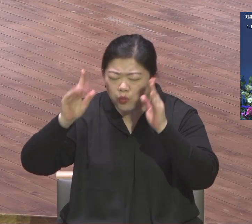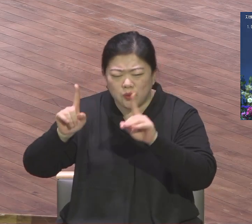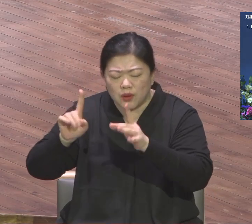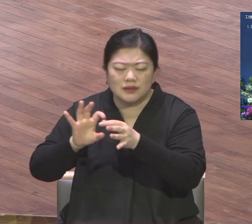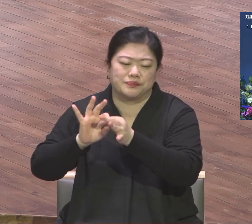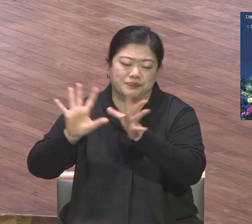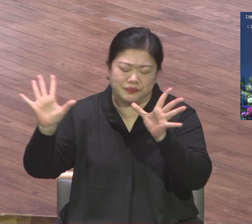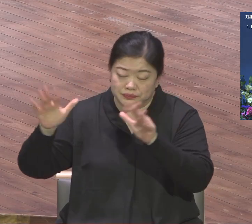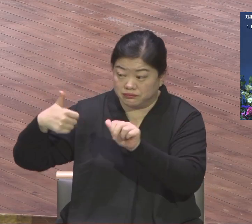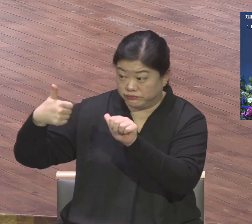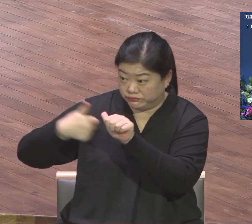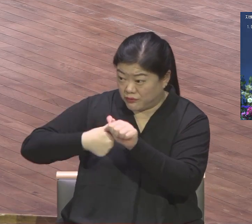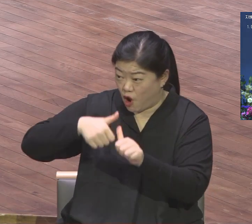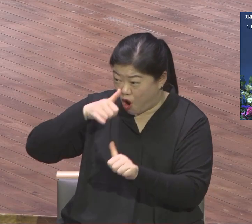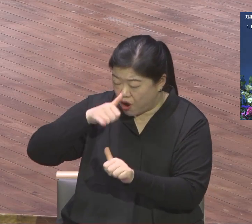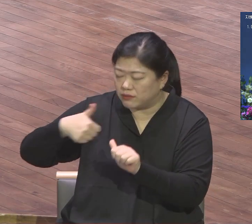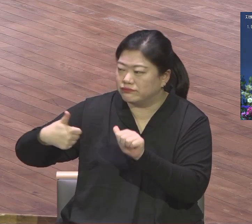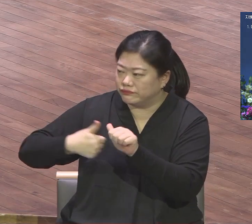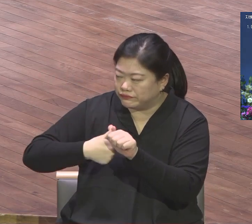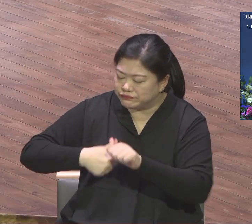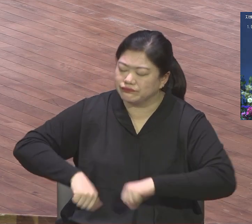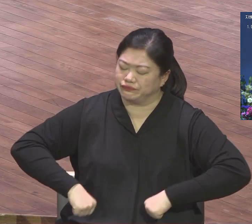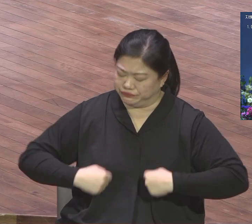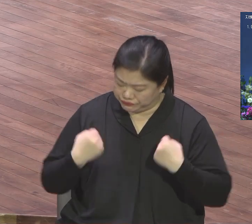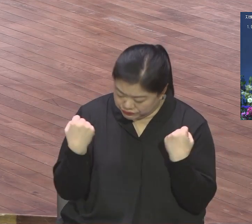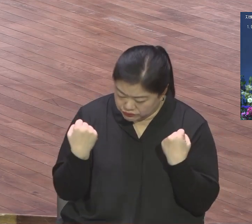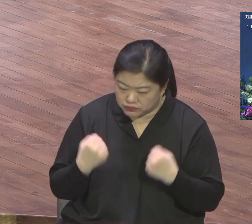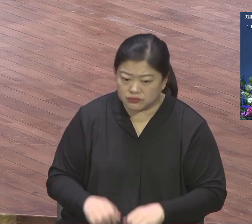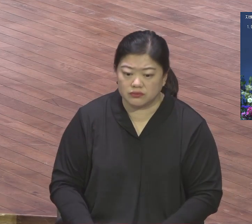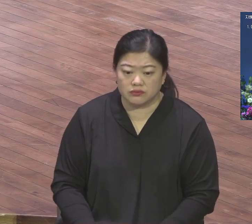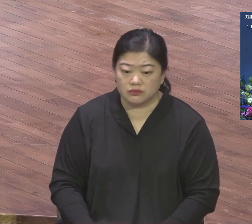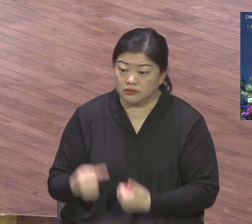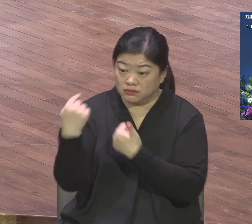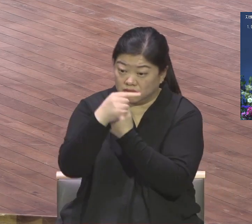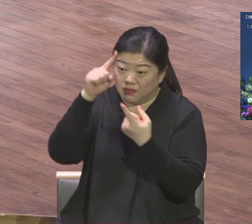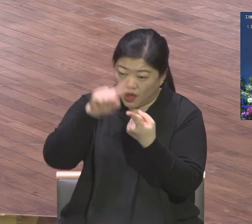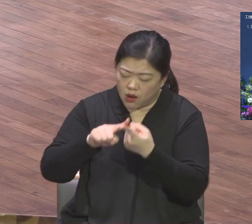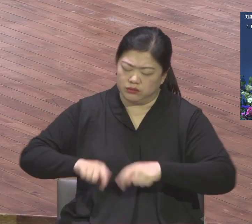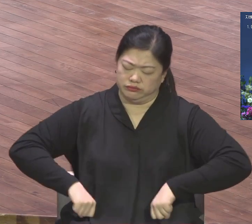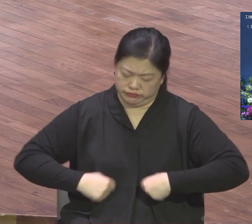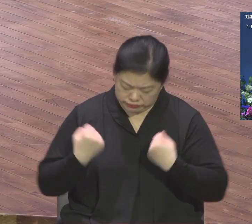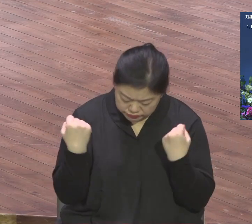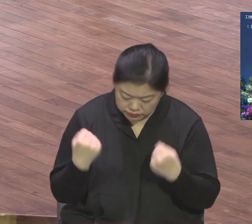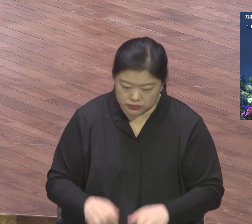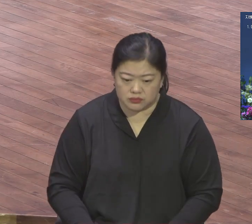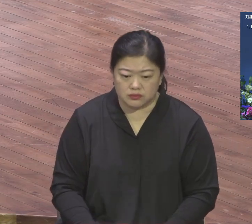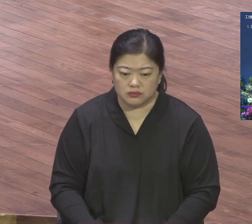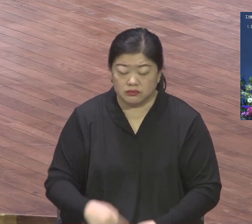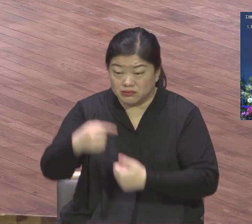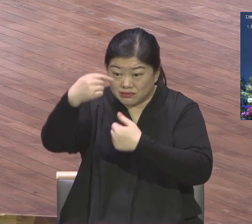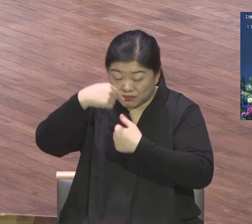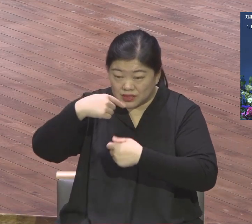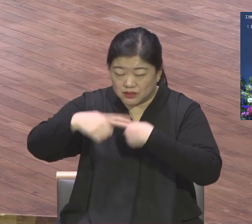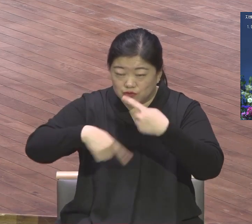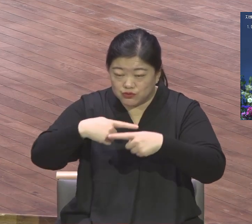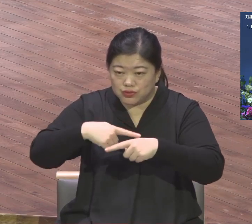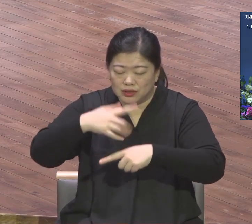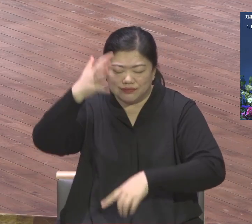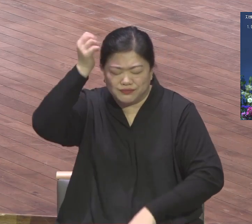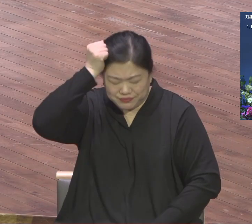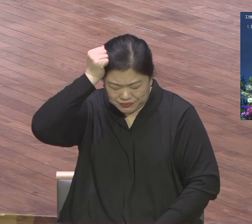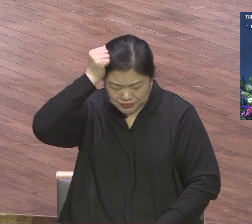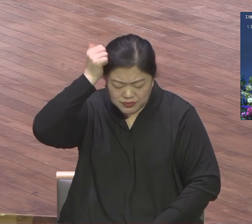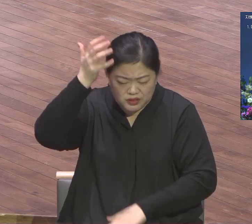내가 선한 도리를 너에게 전하노니 내 법을 떠나지 마라. 내 말을 내 마음에 두라. 내 명을 지키라. 그리하면